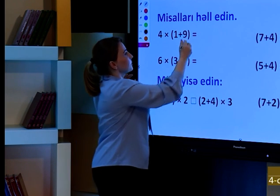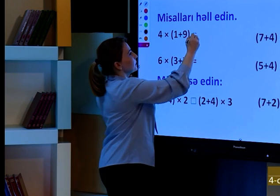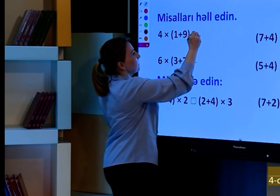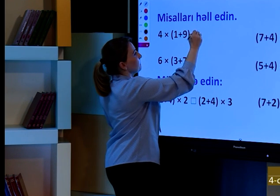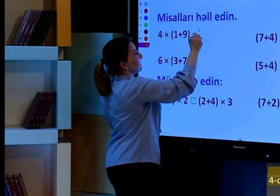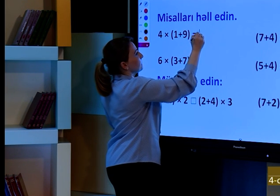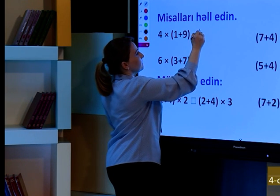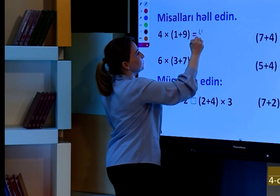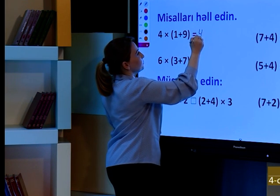lazımdır.